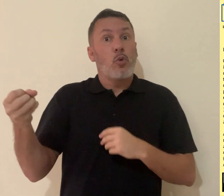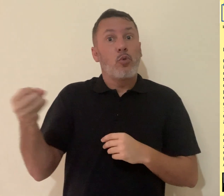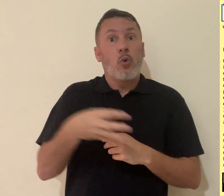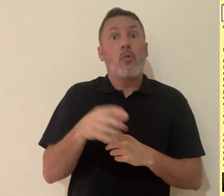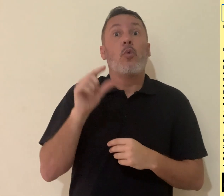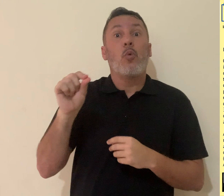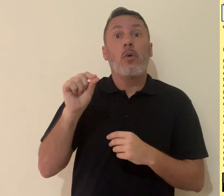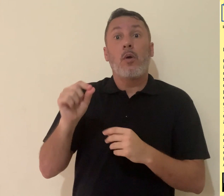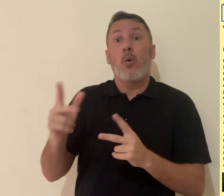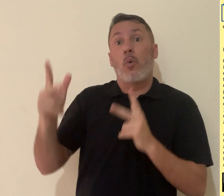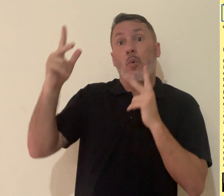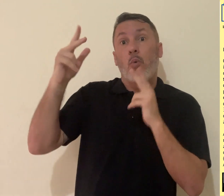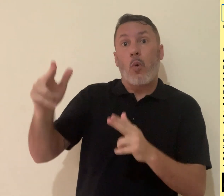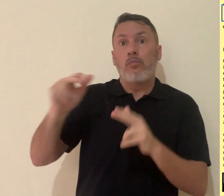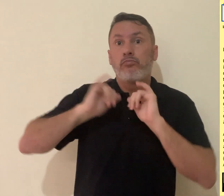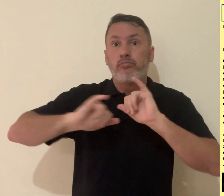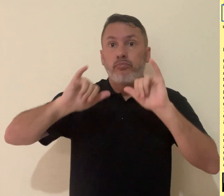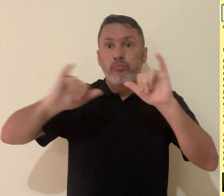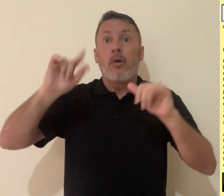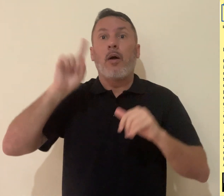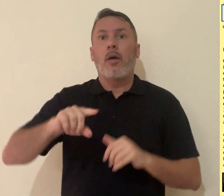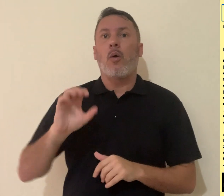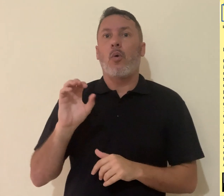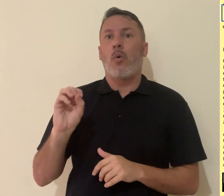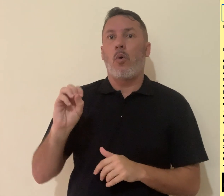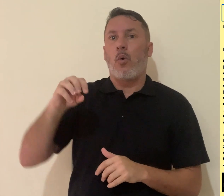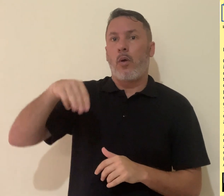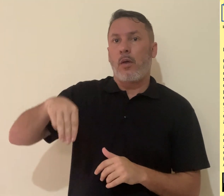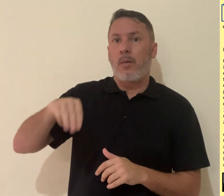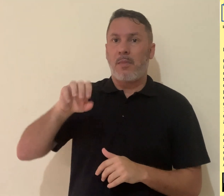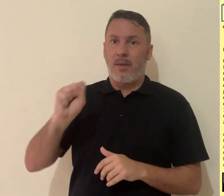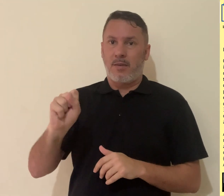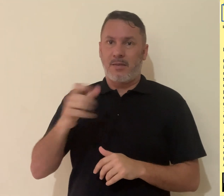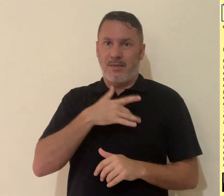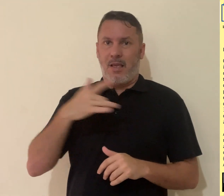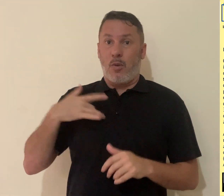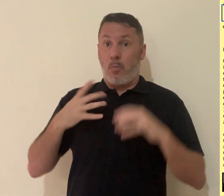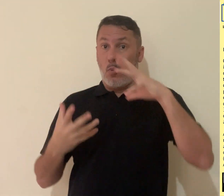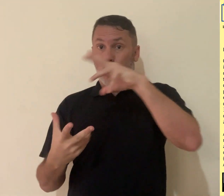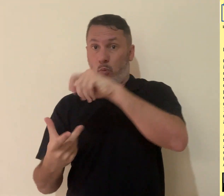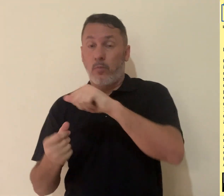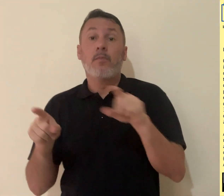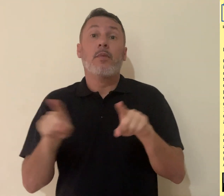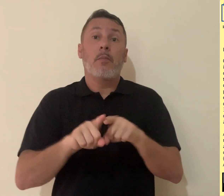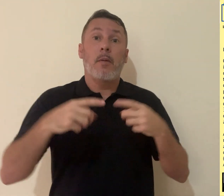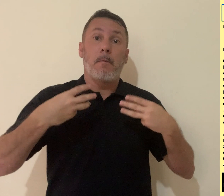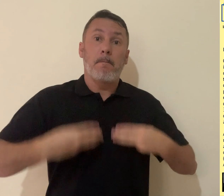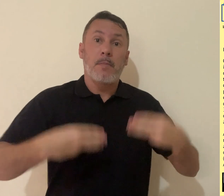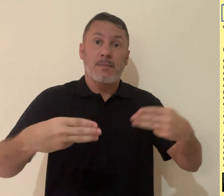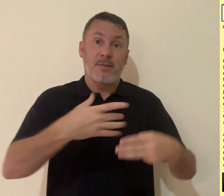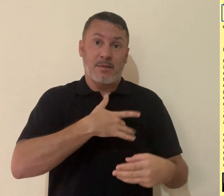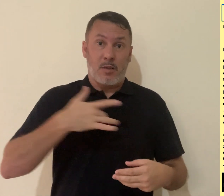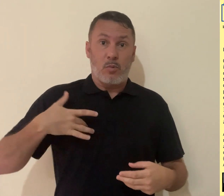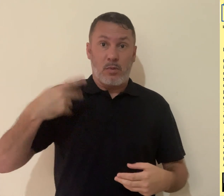dos canais oficiais da organização mundial da saúde oms do ministério da saúde-ms